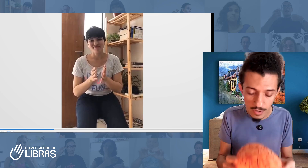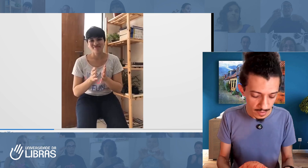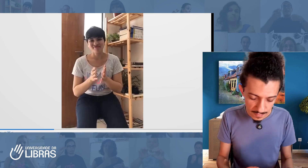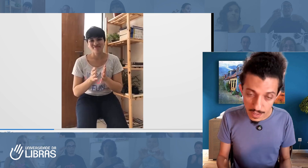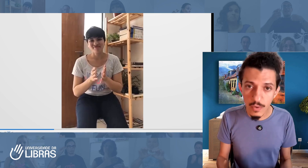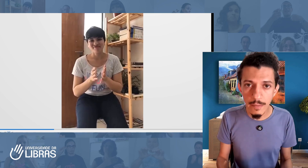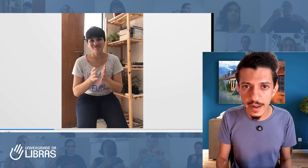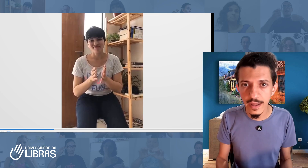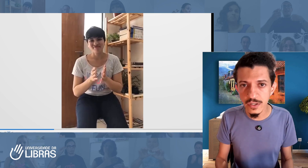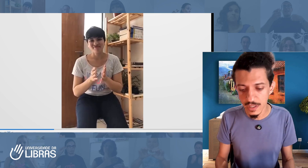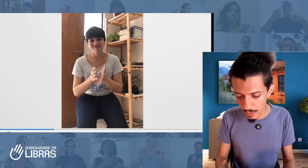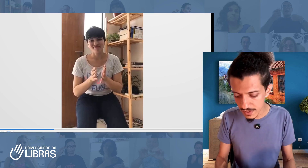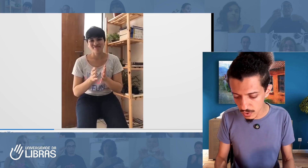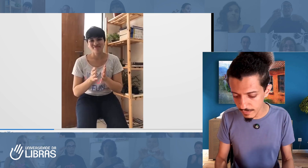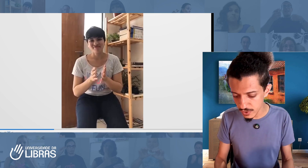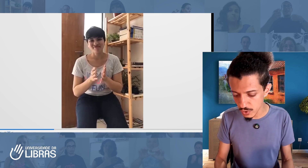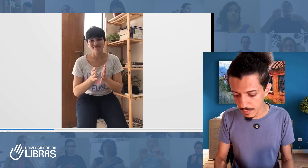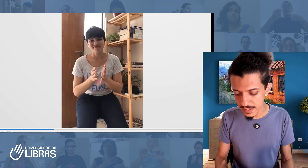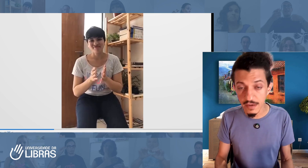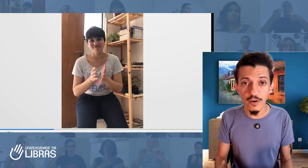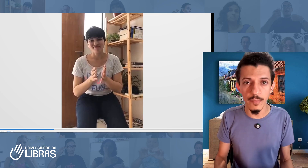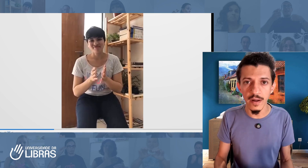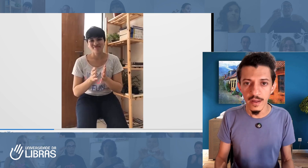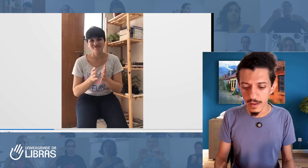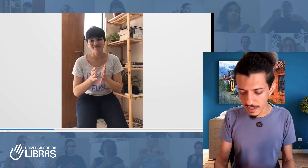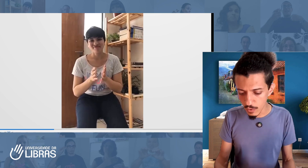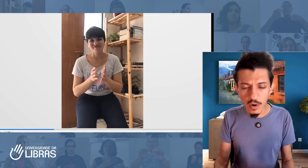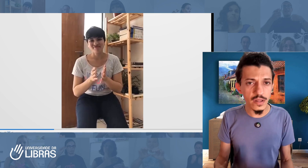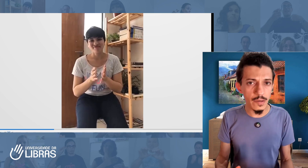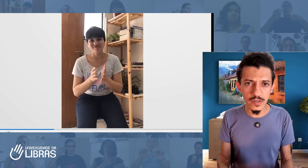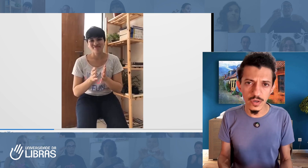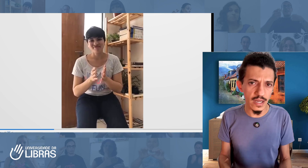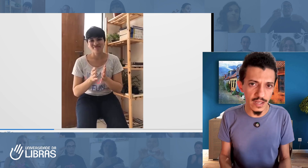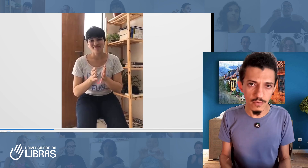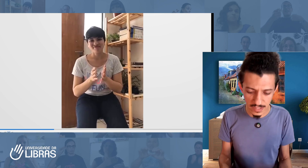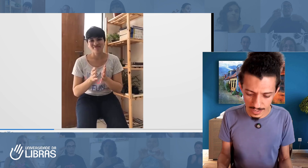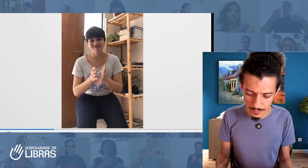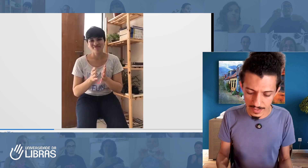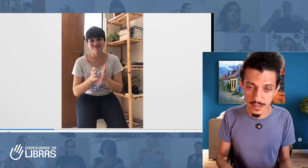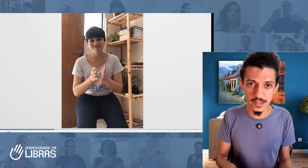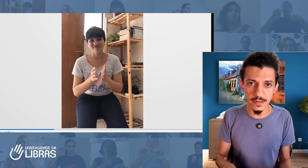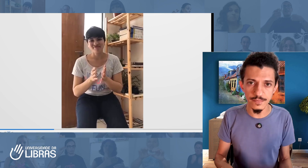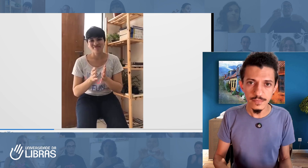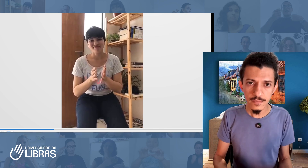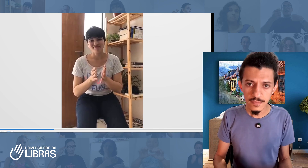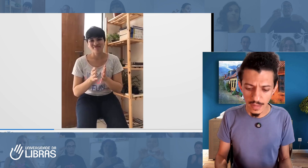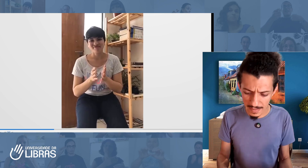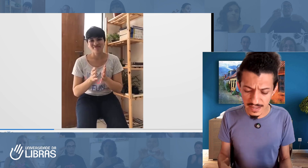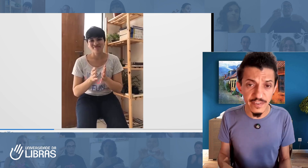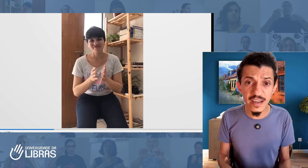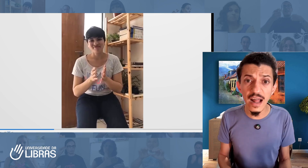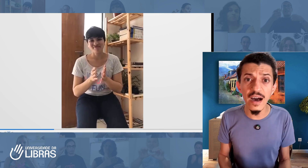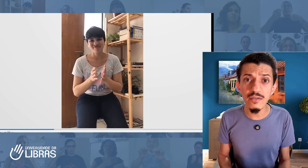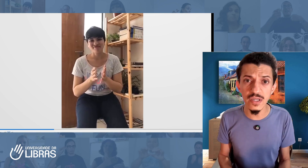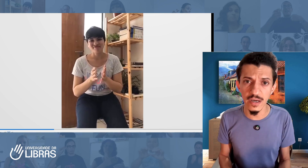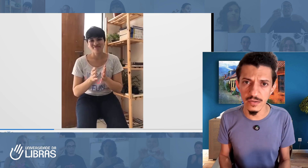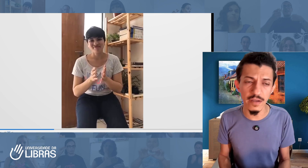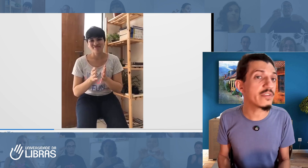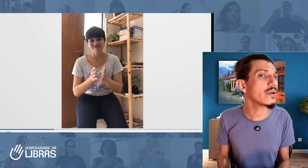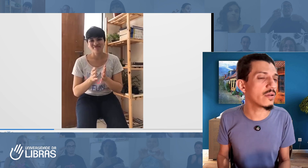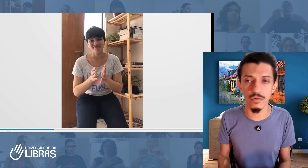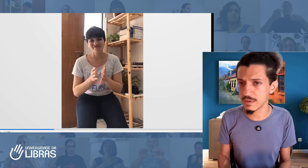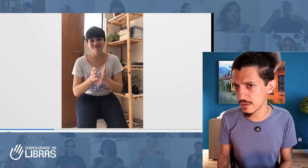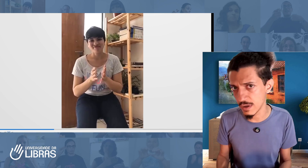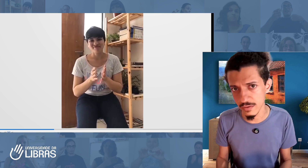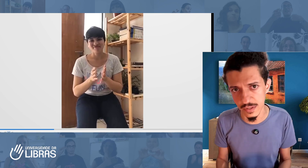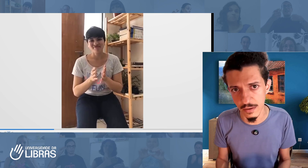cérebro não aprende, não absorve idiomas dessa forma. Tem uma outra pessoa que até consegue aprender assim, mas você fica lá anos e anos, você viu